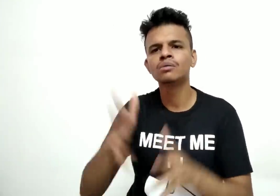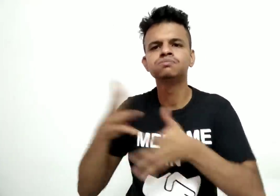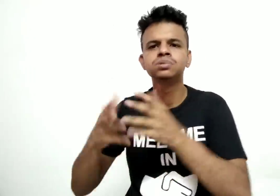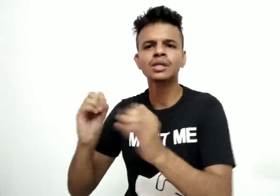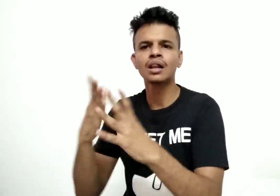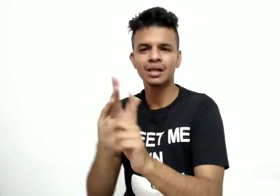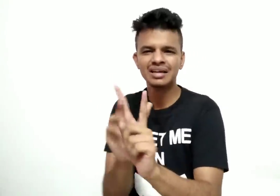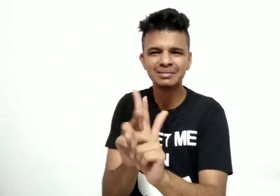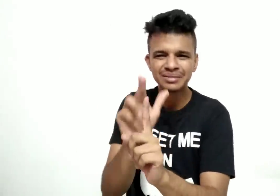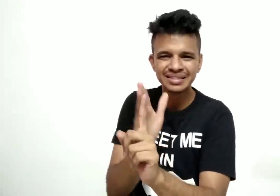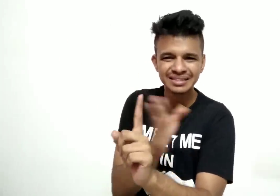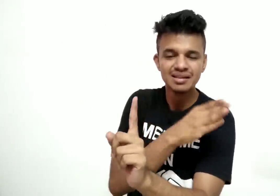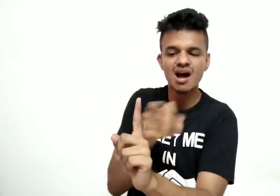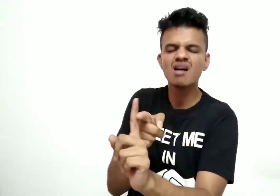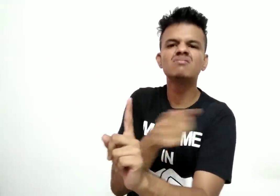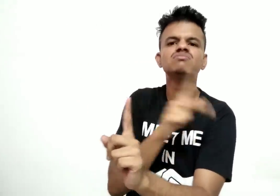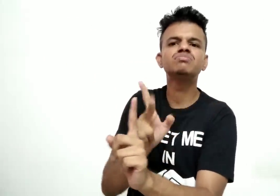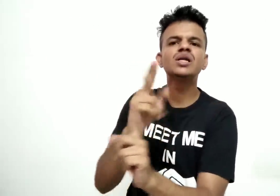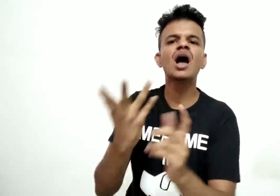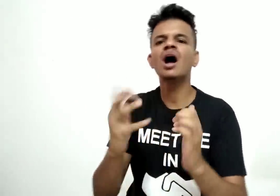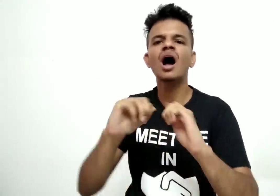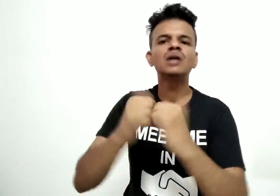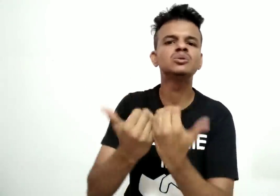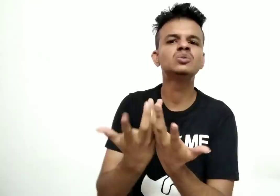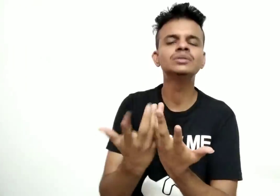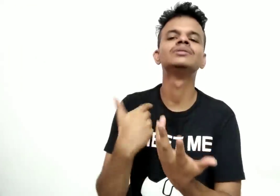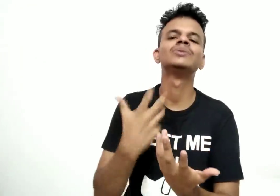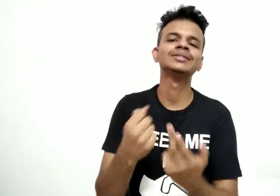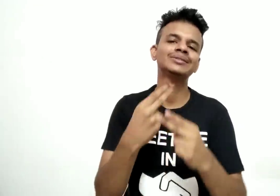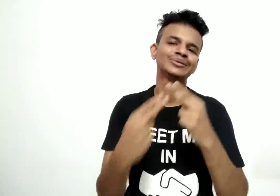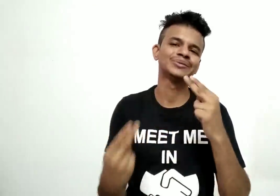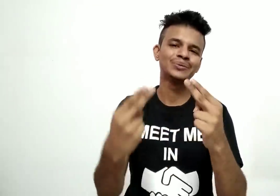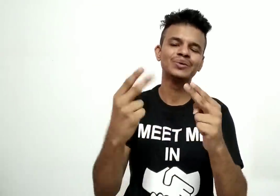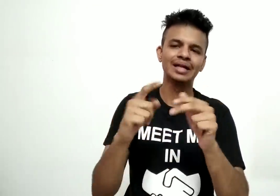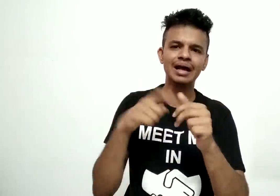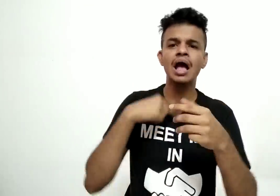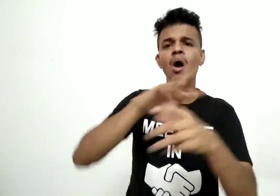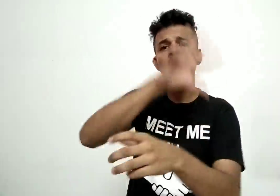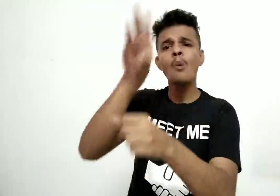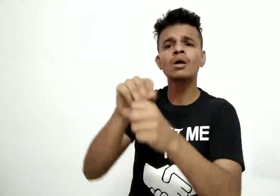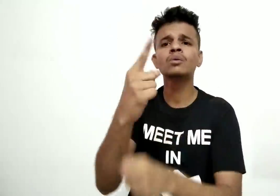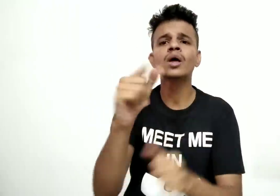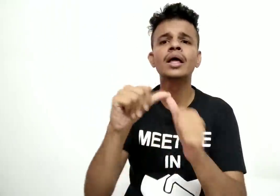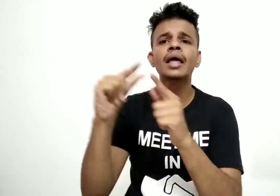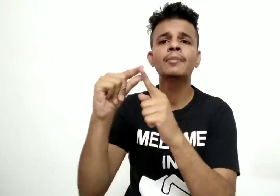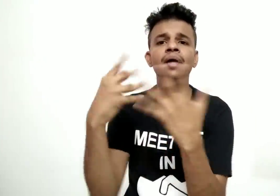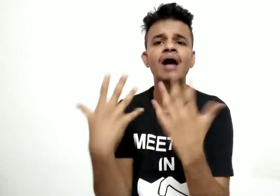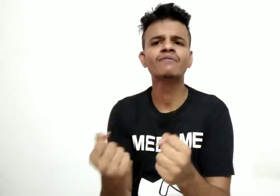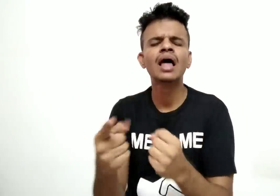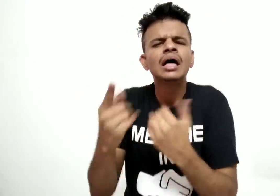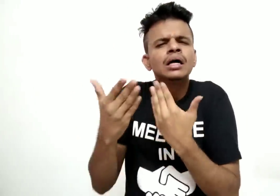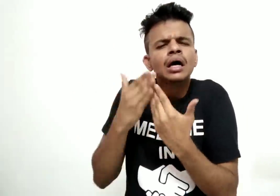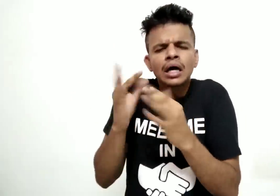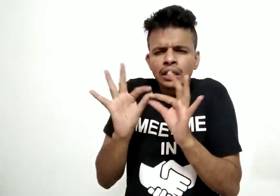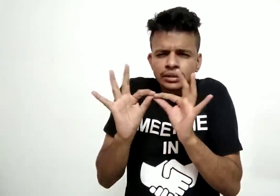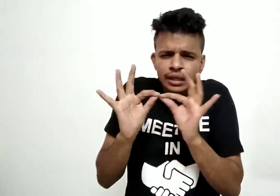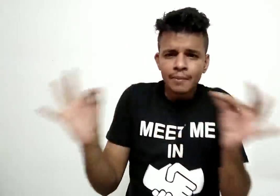है। चाम तो नहीं पर सर पता नहीं क्यों इनका पुराने चेहरा को जाना पहचाना सा लगता है। जाना पहचाना